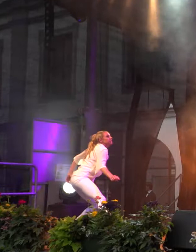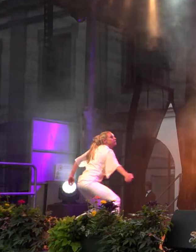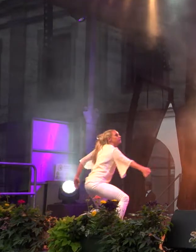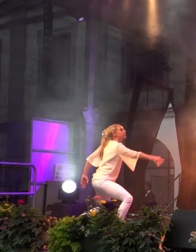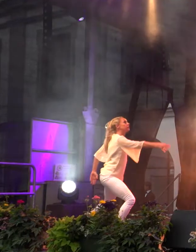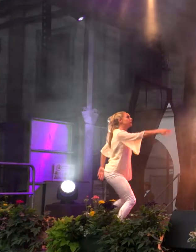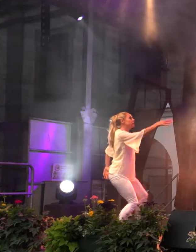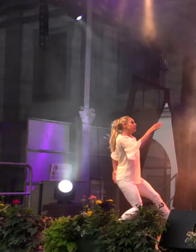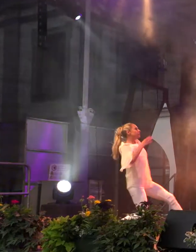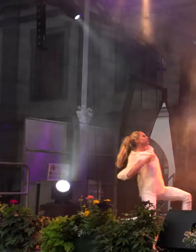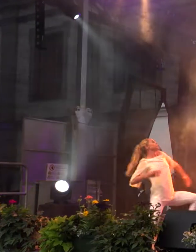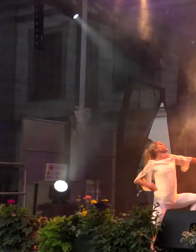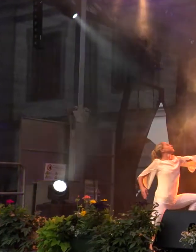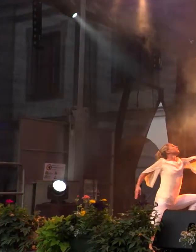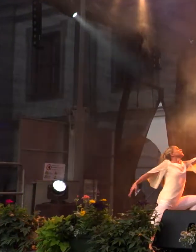gut verbunden